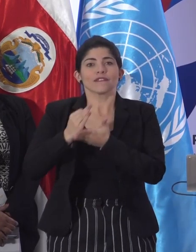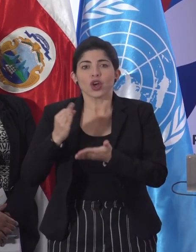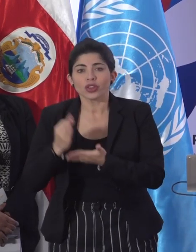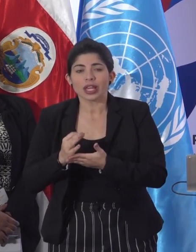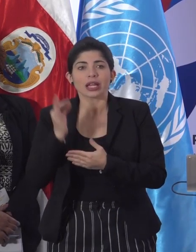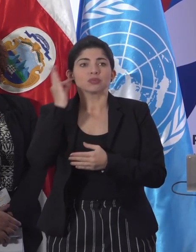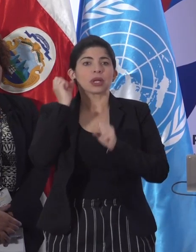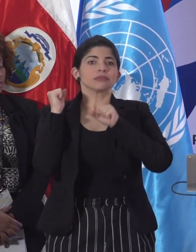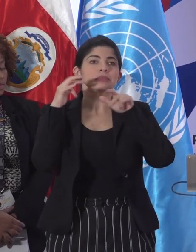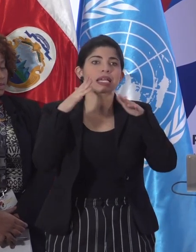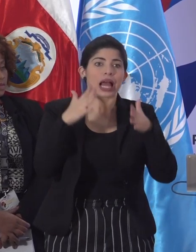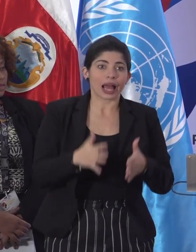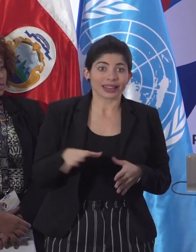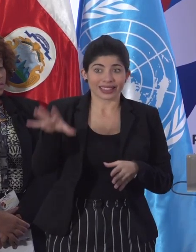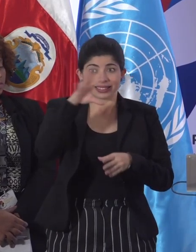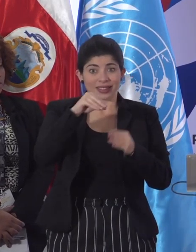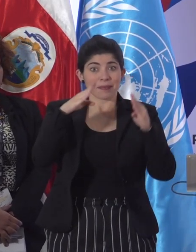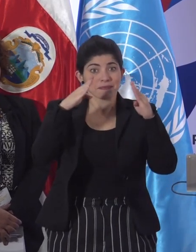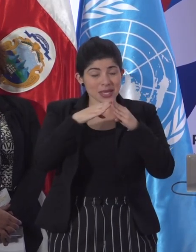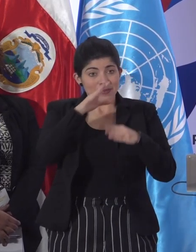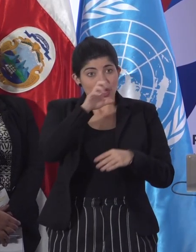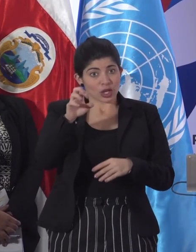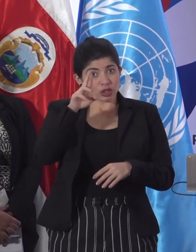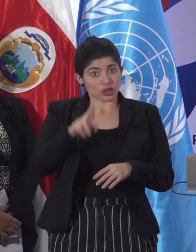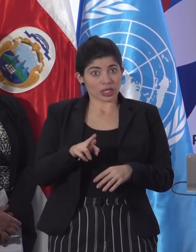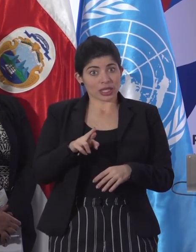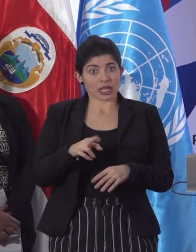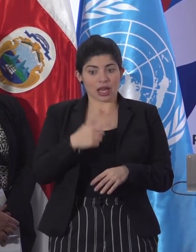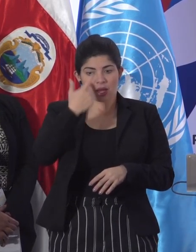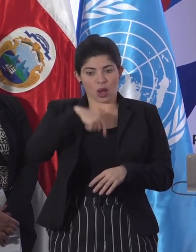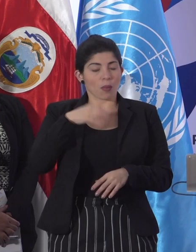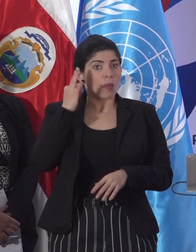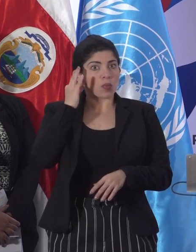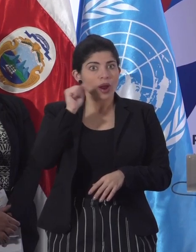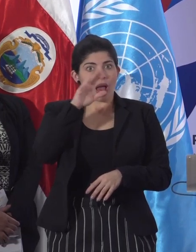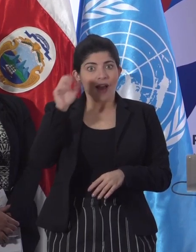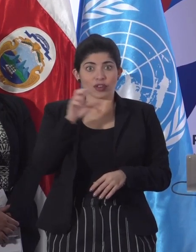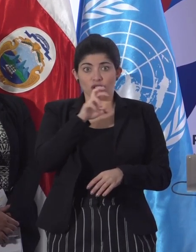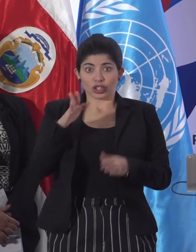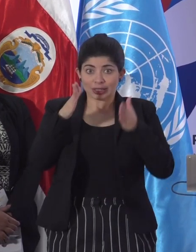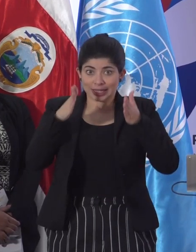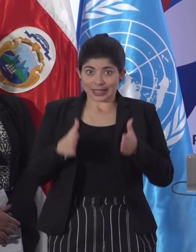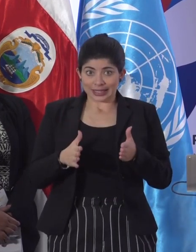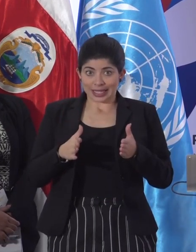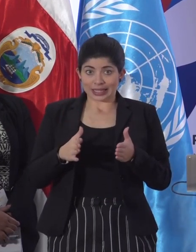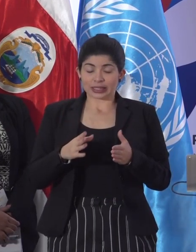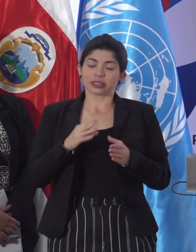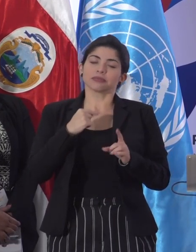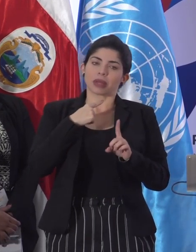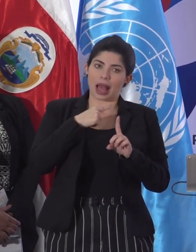mujeres migrantes que viven en Costa Rica. Como mujer afrocostarricense y además